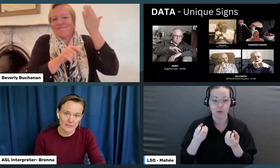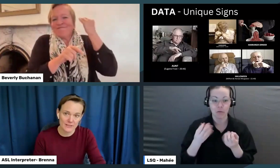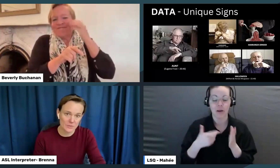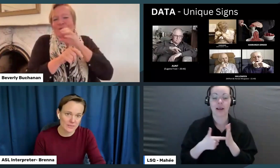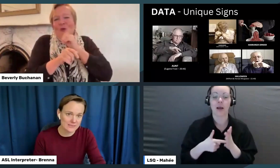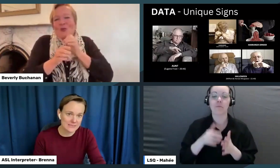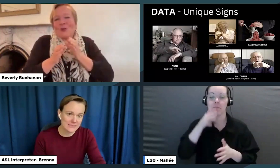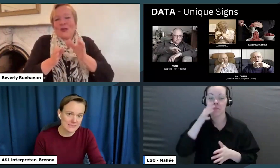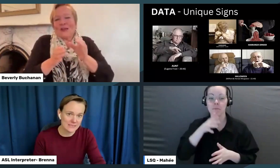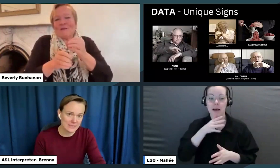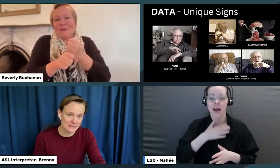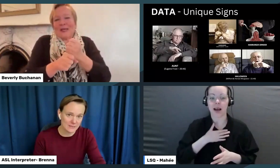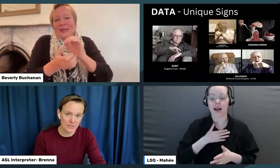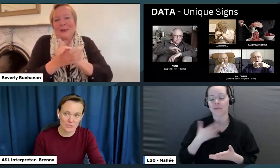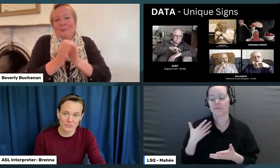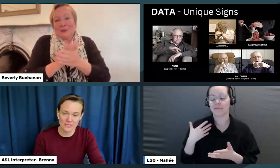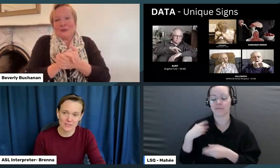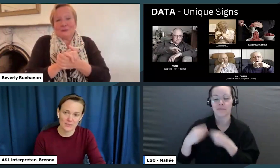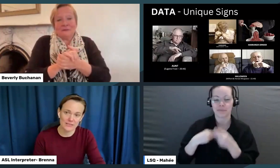Avec le MSL, on voit